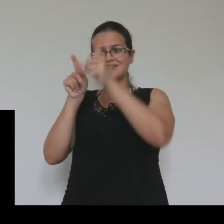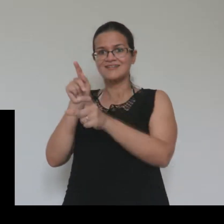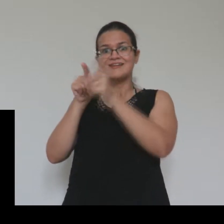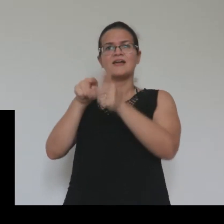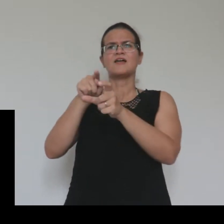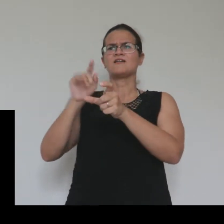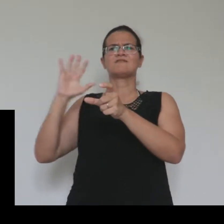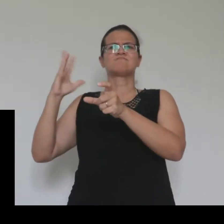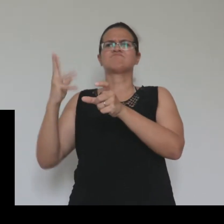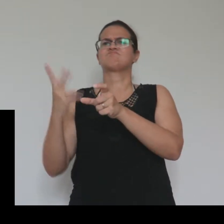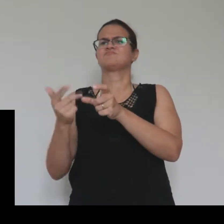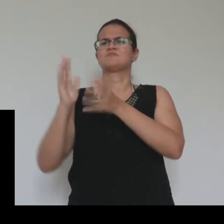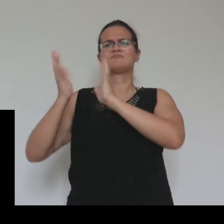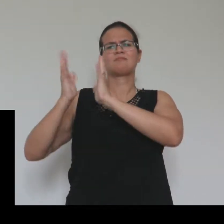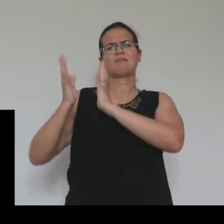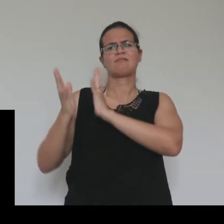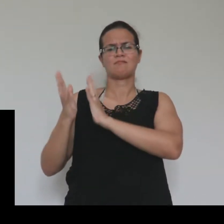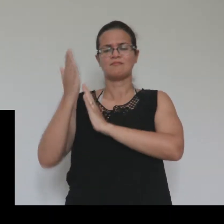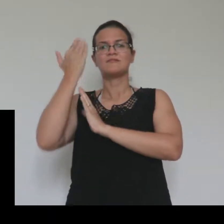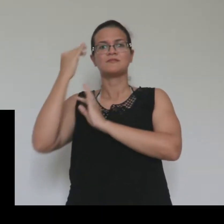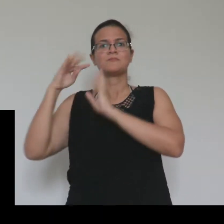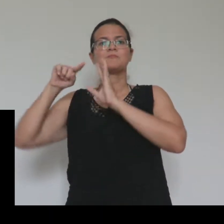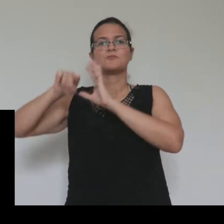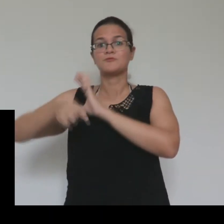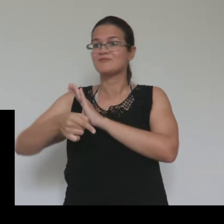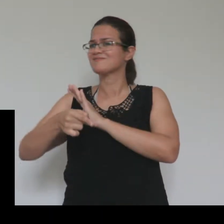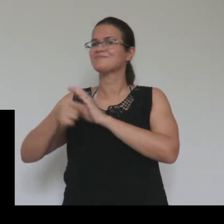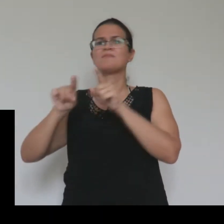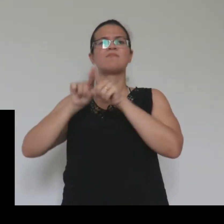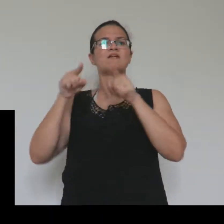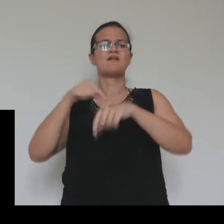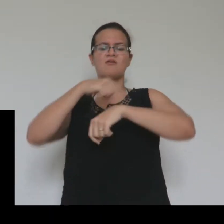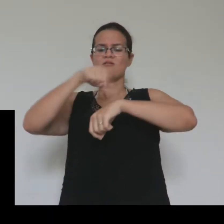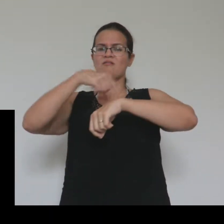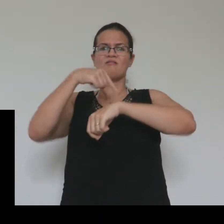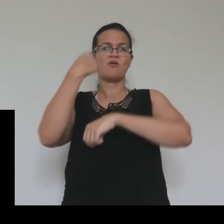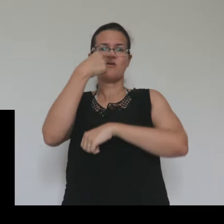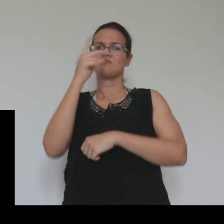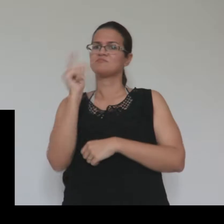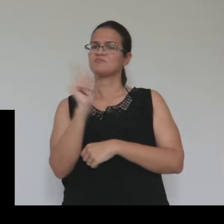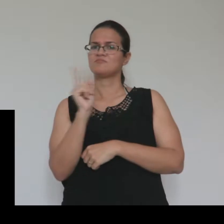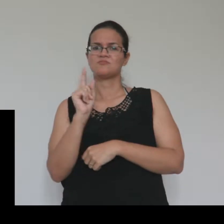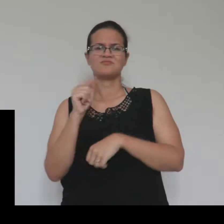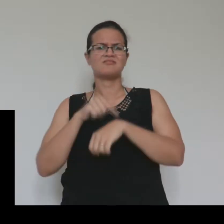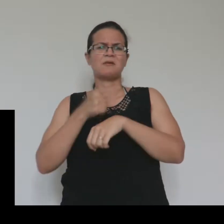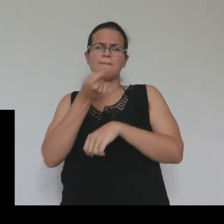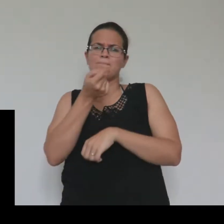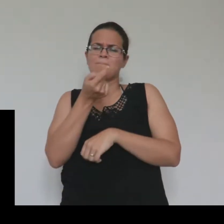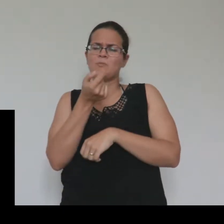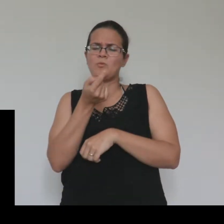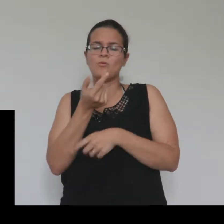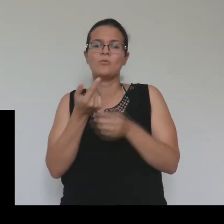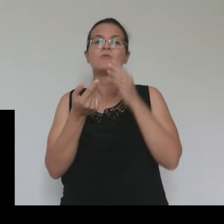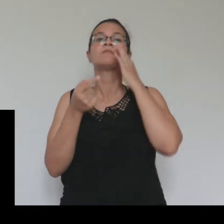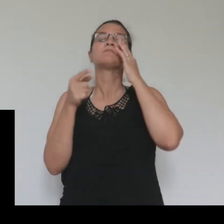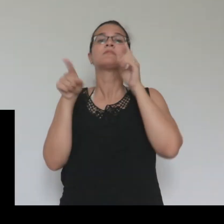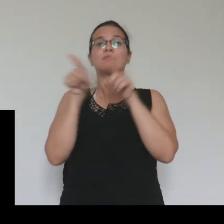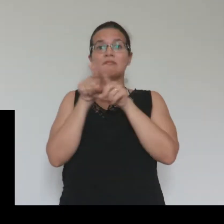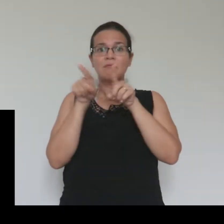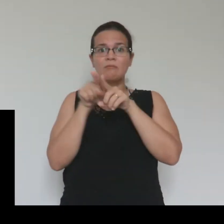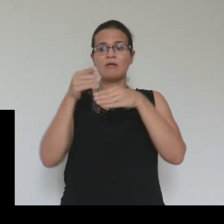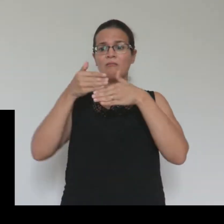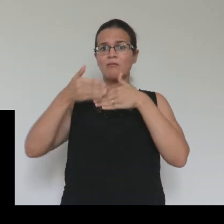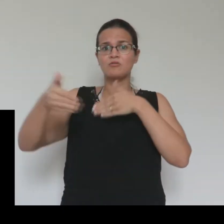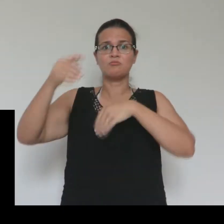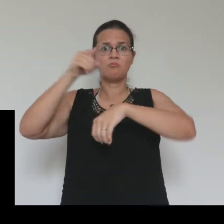fluentes em língua de sinais. A carga horária é insuficiente para isso. A carga horária é muito mínima. Além do que, a partir do momento